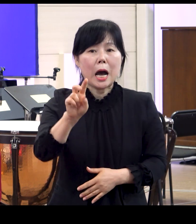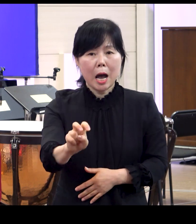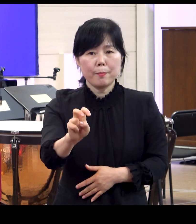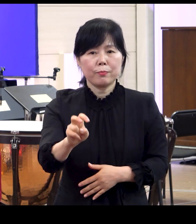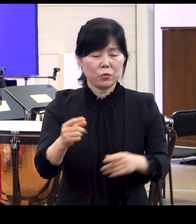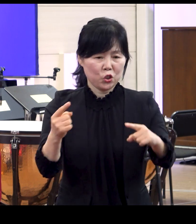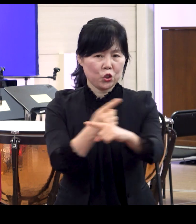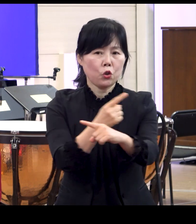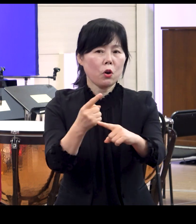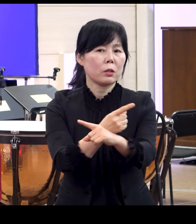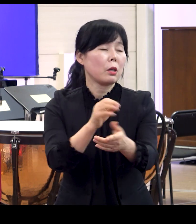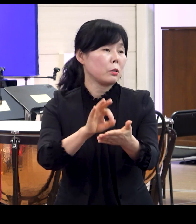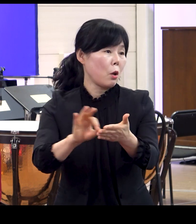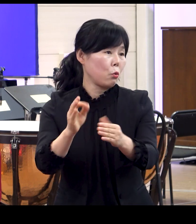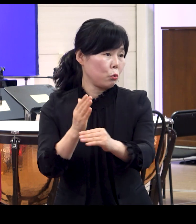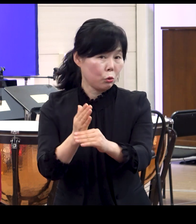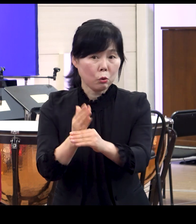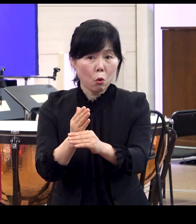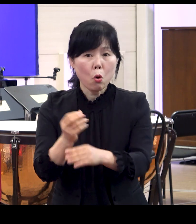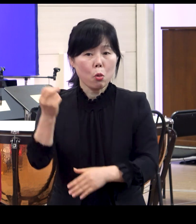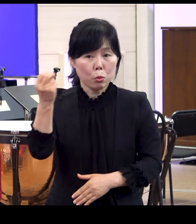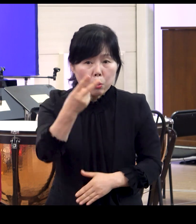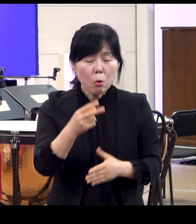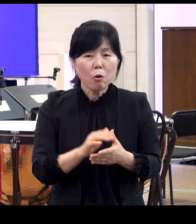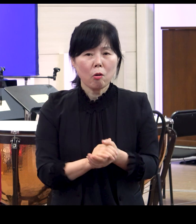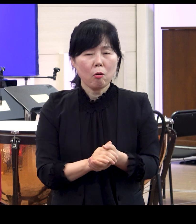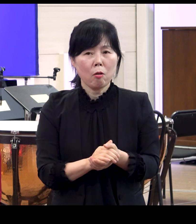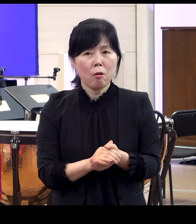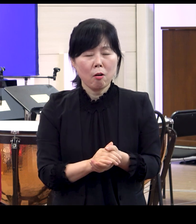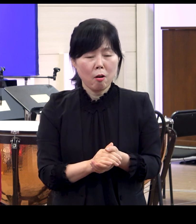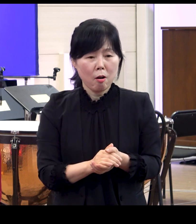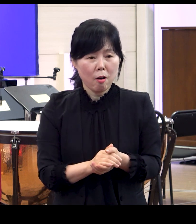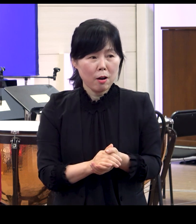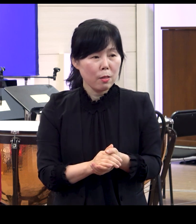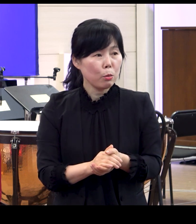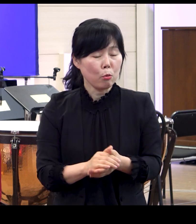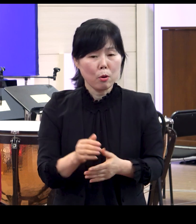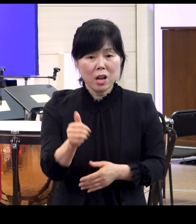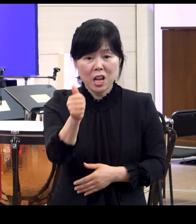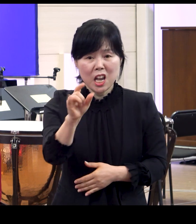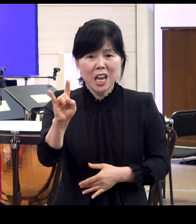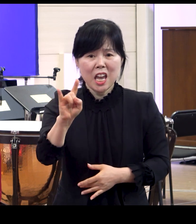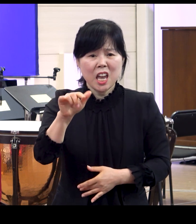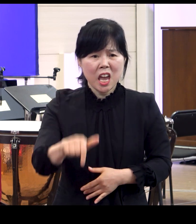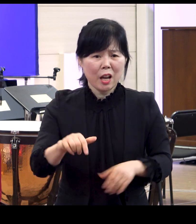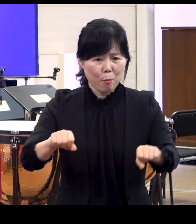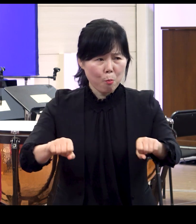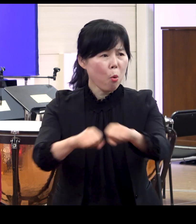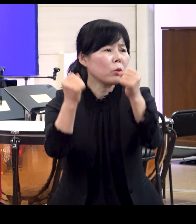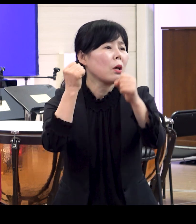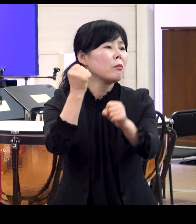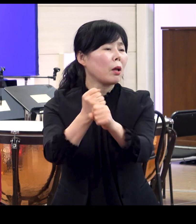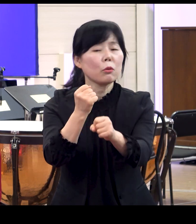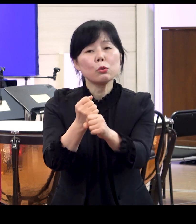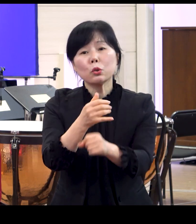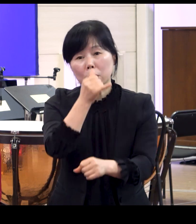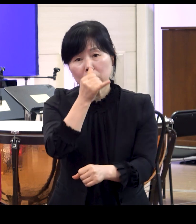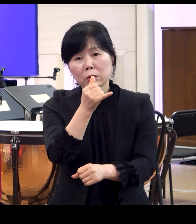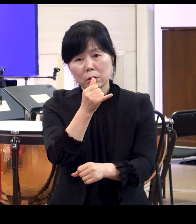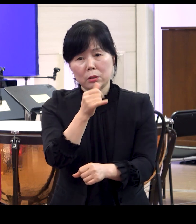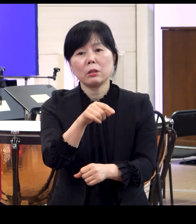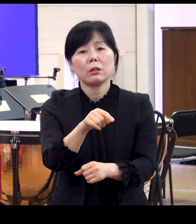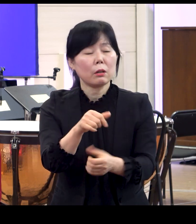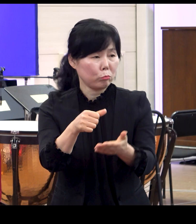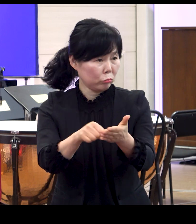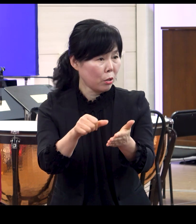만들기도 하기도 하고, 그리고 극단적인 경우에는요, 모든 것을 다 날려버리는 핵폭탄을 만들기도 한다 하는